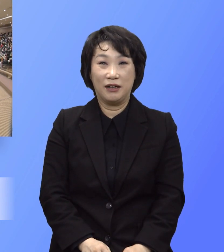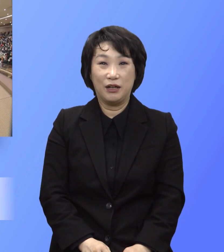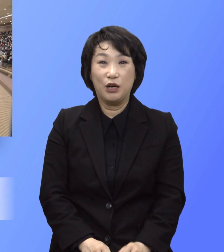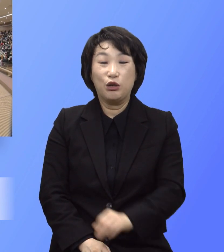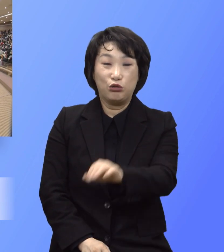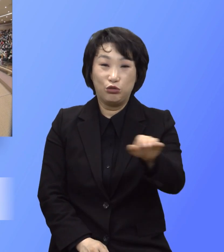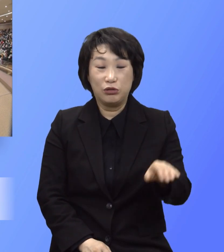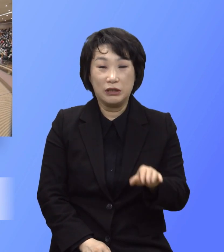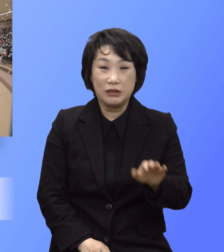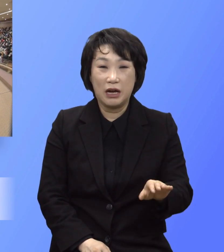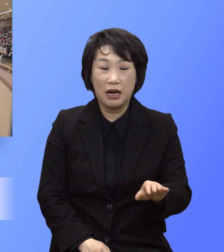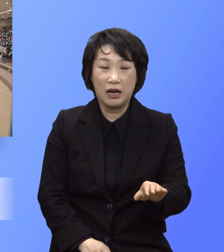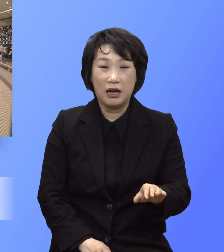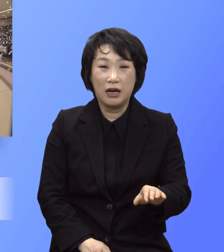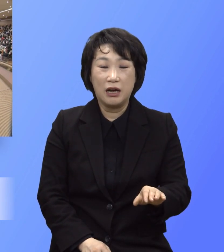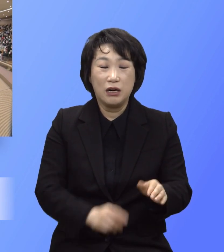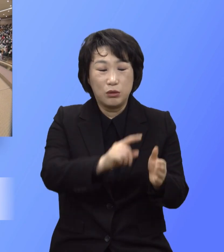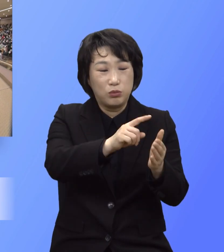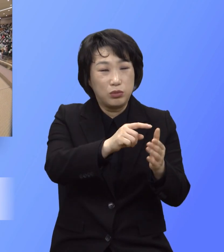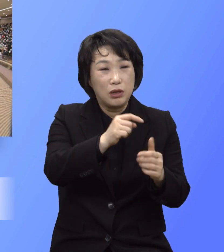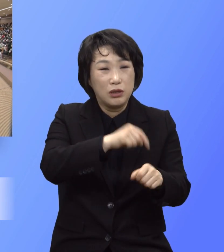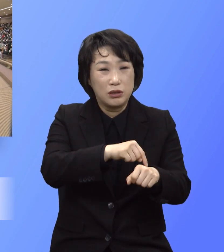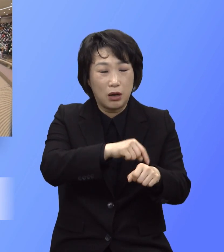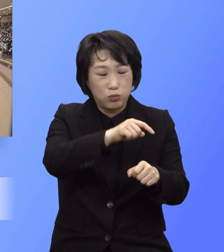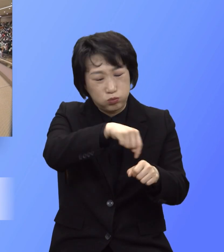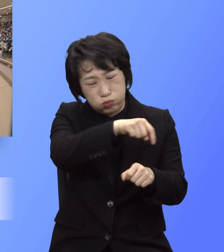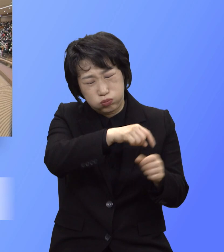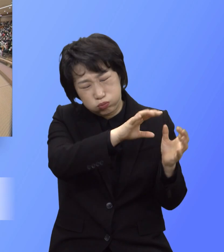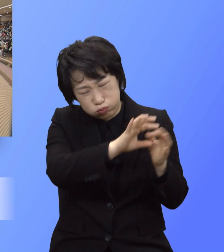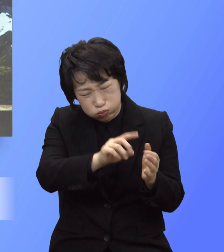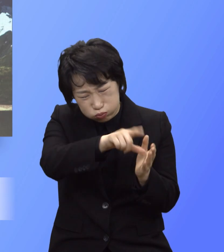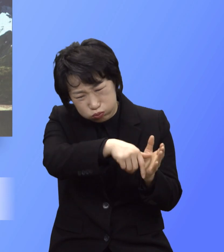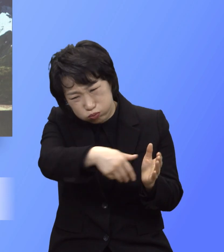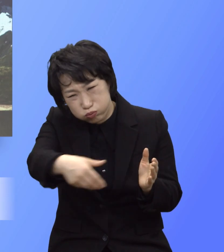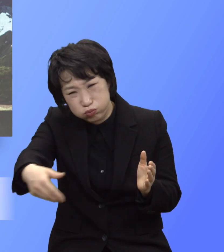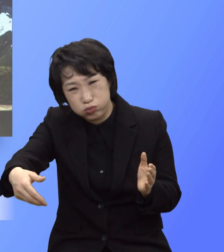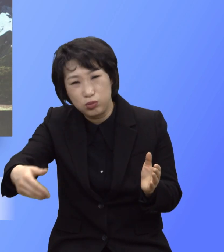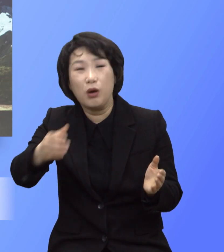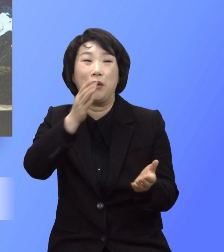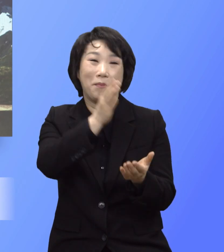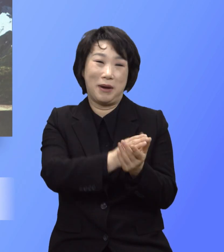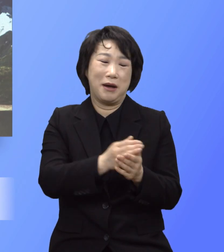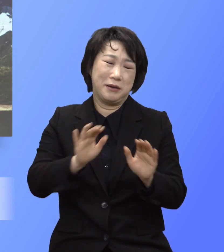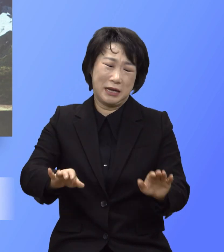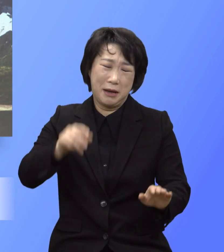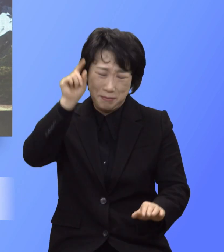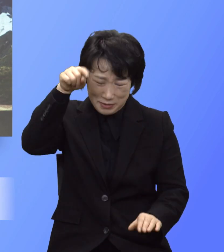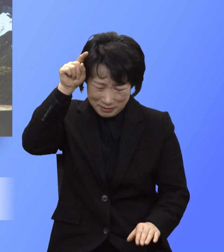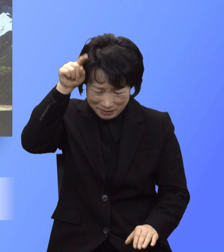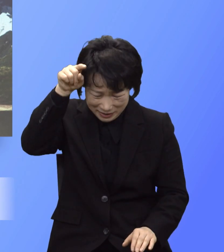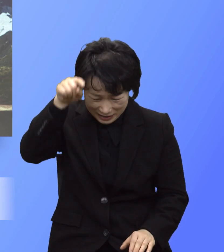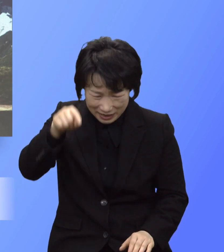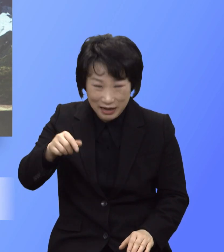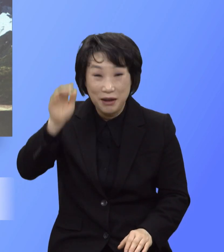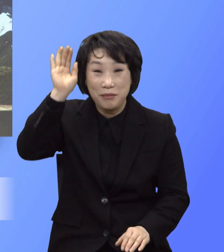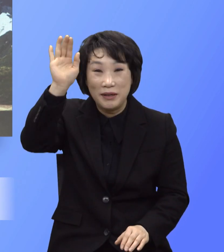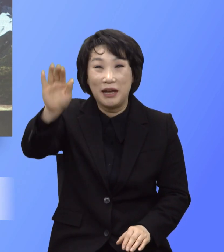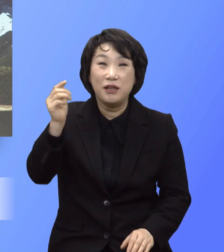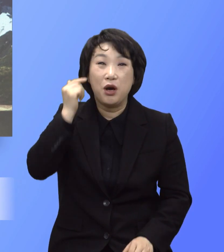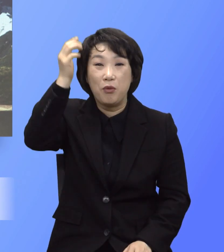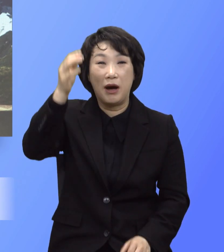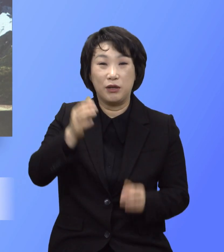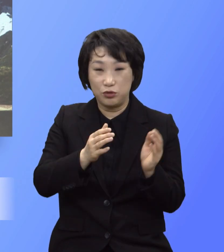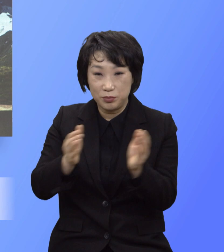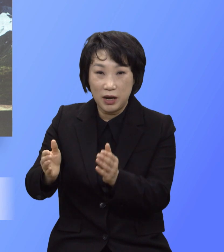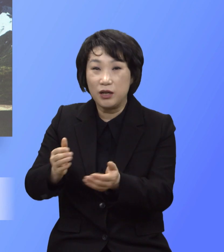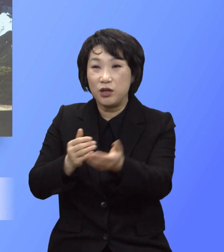우리는 속절 없이 보내는 시간이 되지 말기를 바라며 하루하루 내일의 영광을 얻어내는